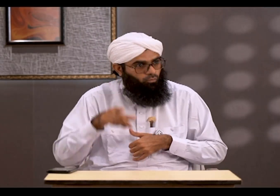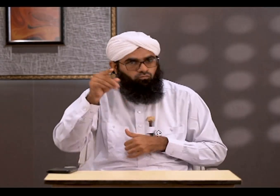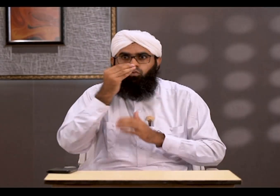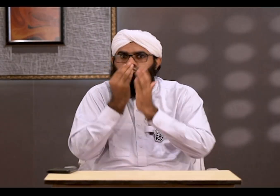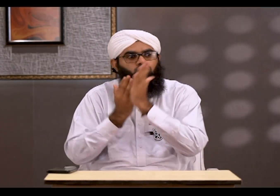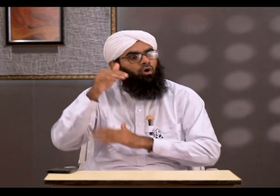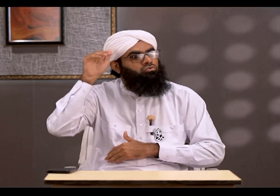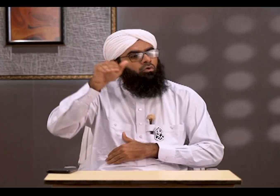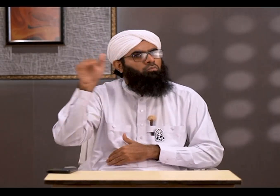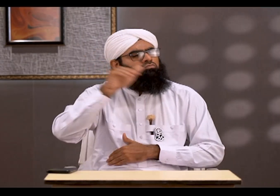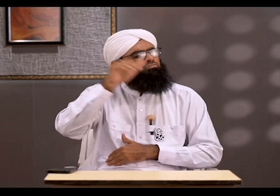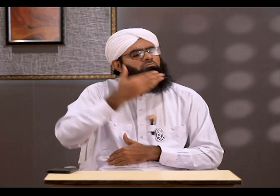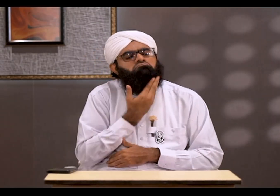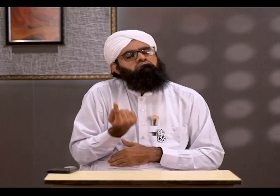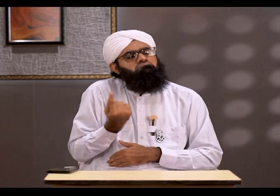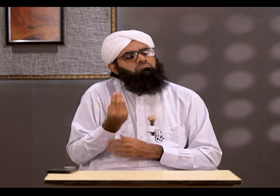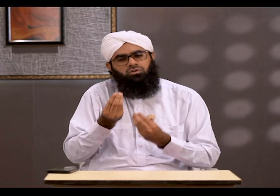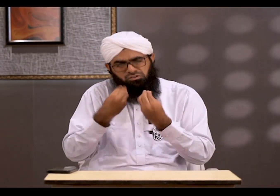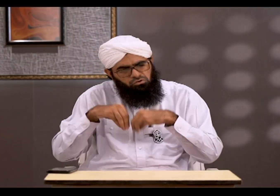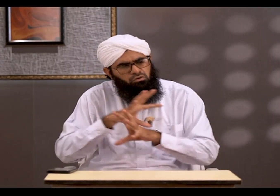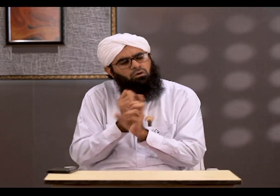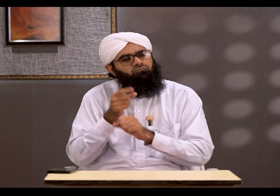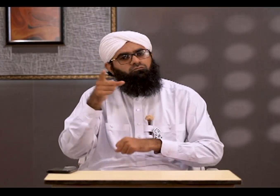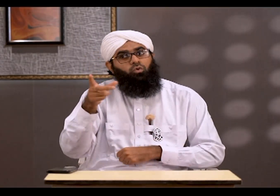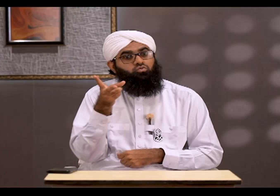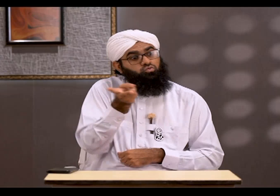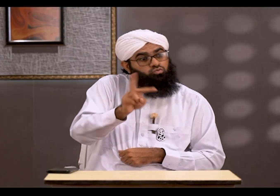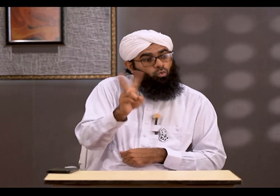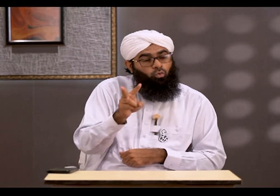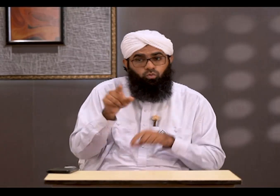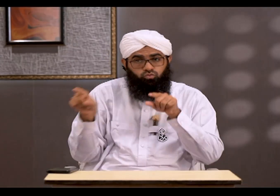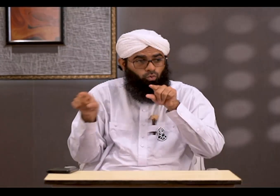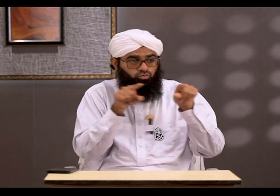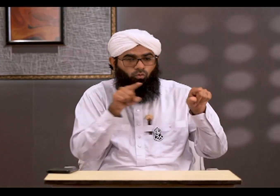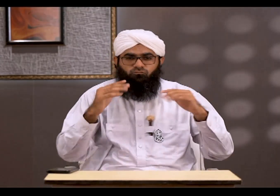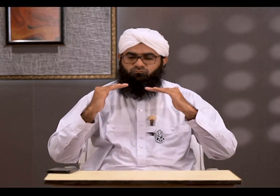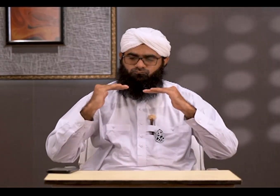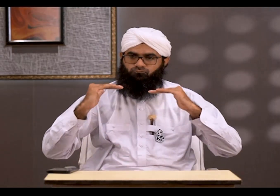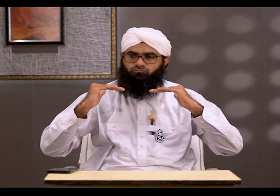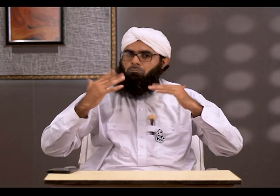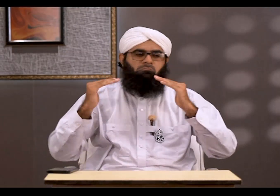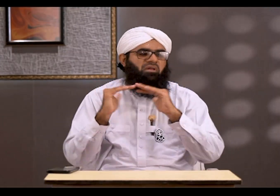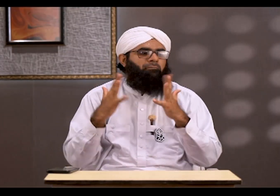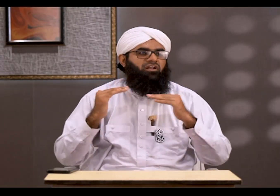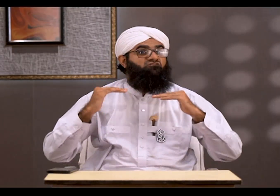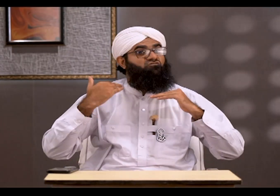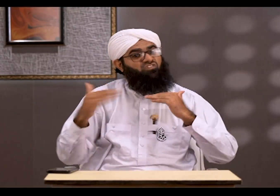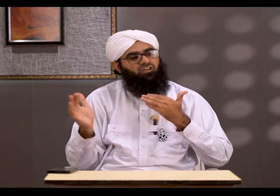کی نعمتوں سے جو چاہے کھاتے ہیں، لیکن دونوں کے مراتب یعنی درجات میں بڑا فرق ہے۔ اس کے بعد خواب دیکھنے والے نے پھر